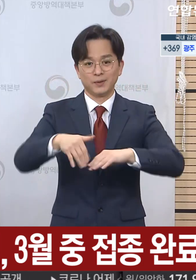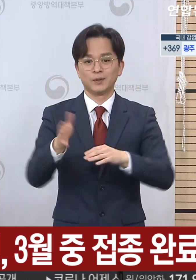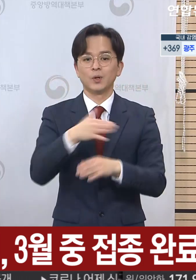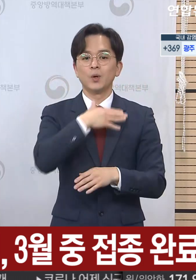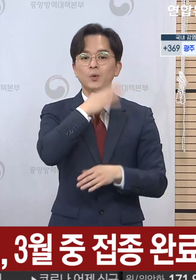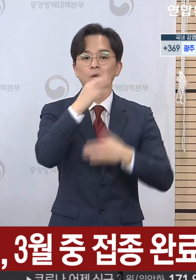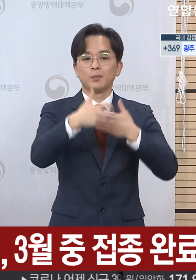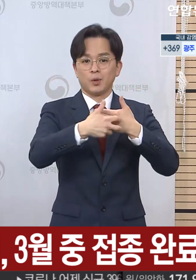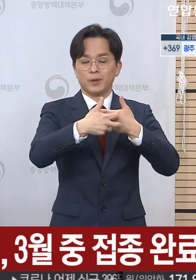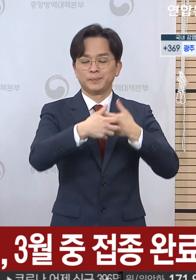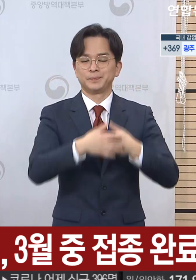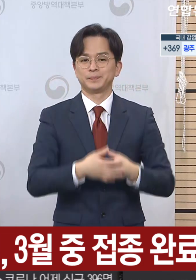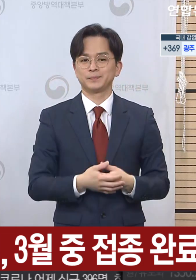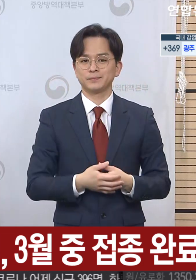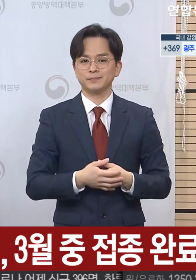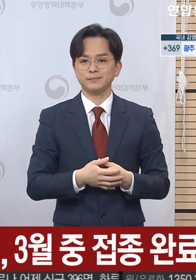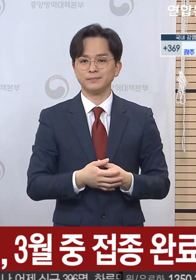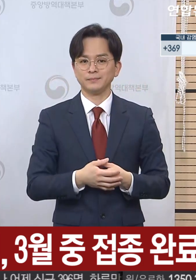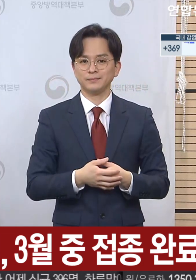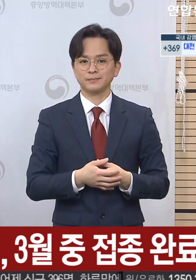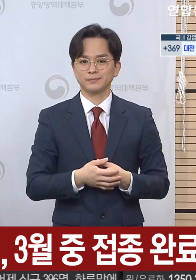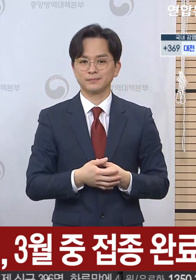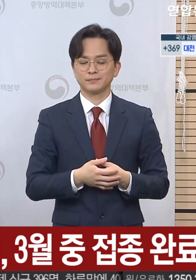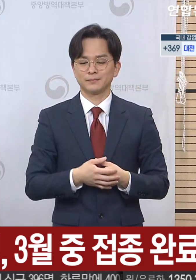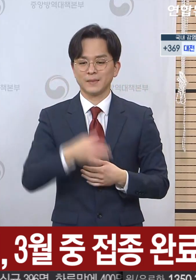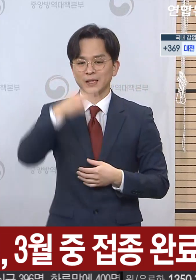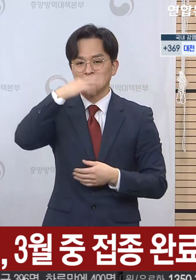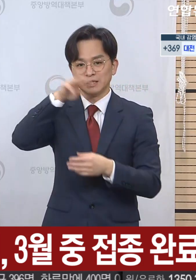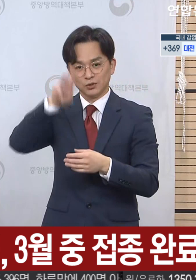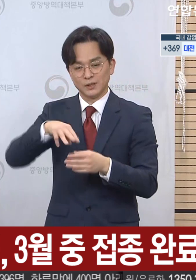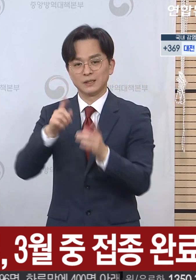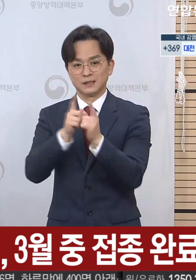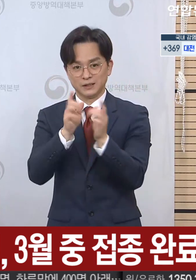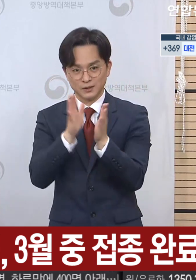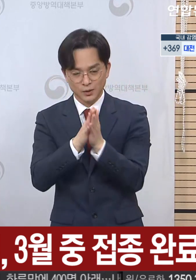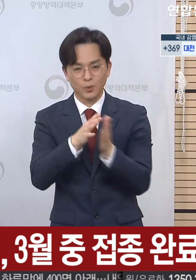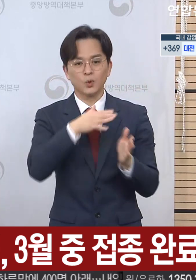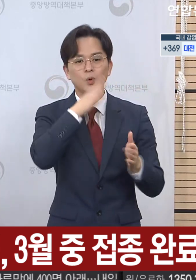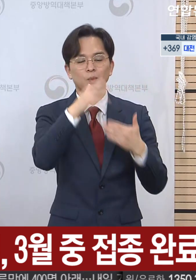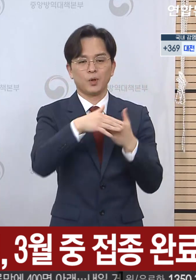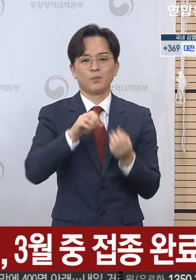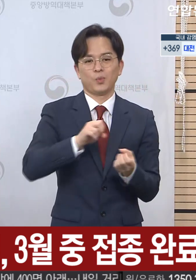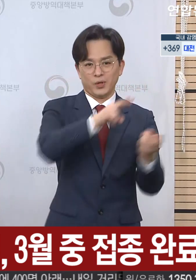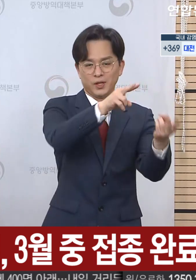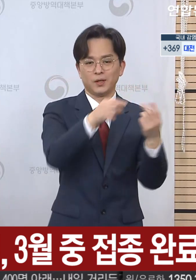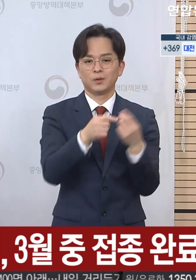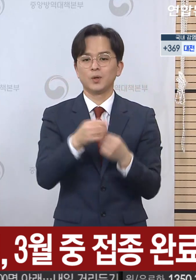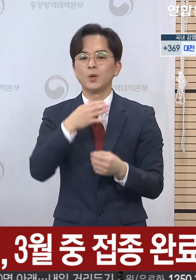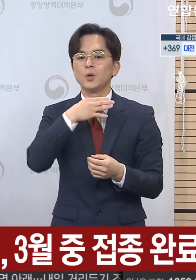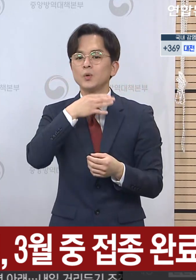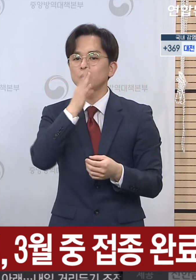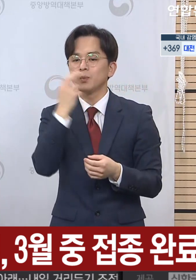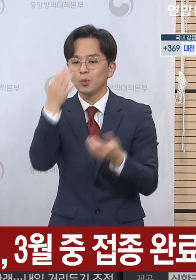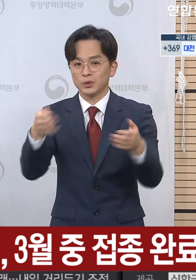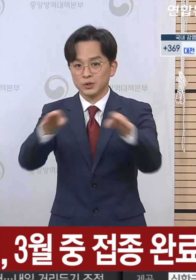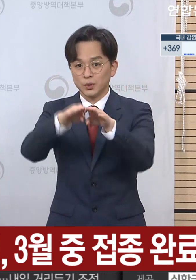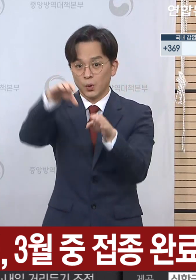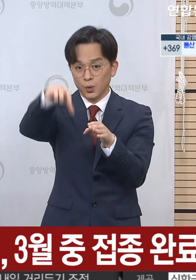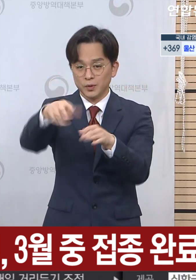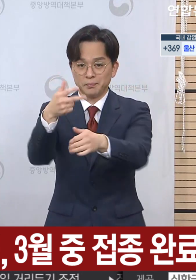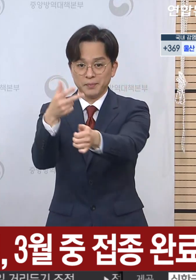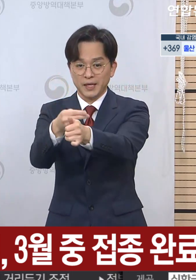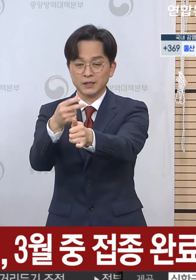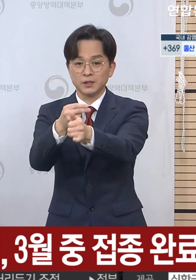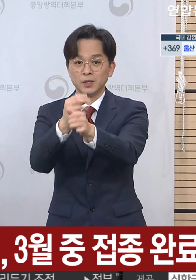요양병원에는 물류센터에서 개별 요양병원으로 직접 배송이 되고 요양시설 입소자와 종사자에 대한 백신은